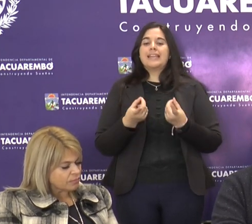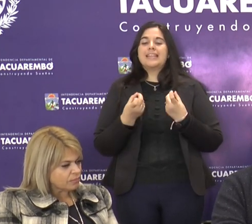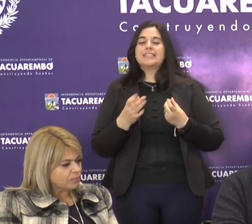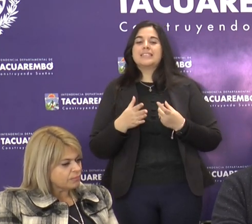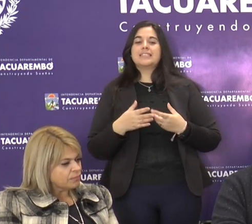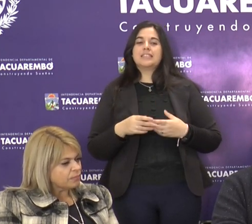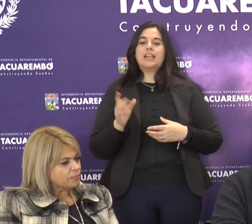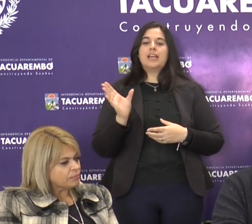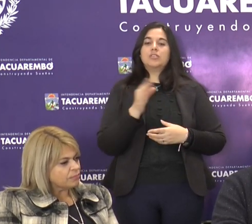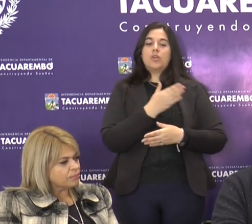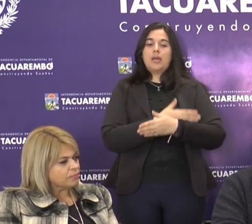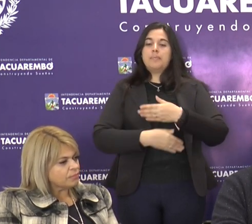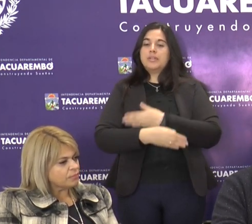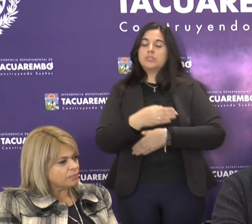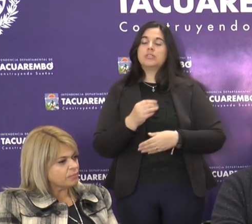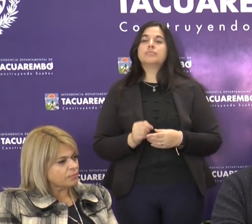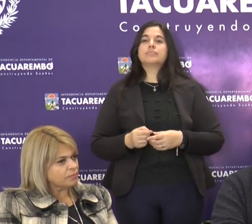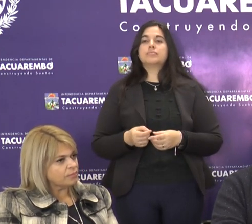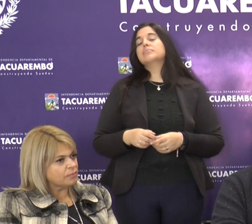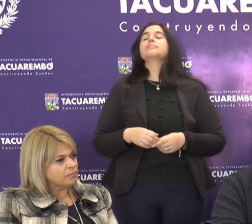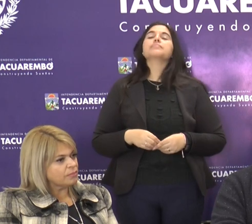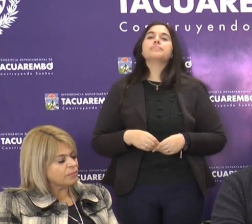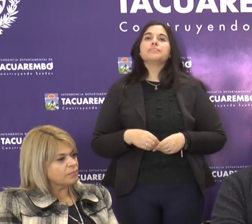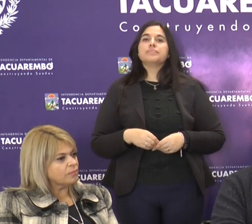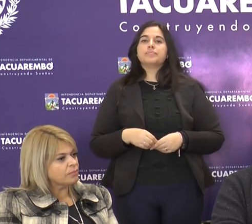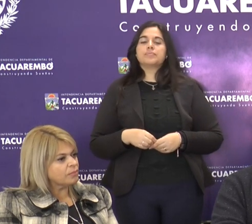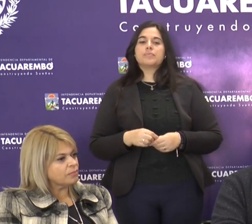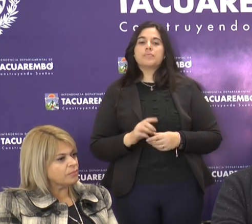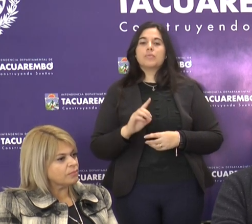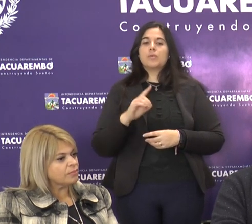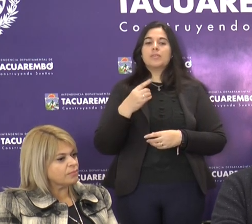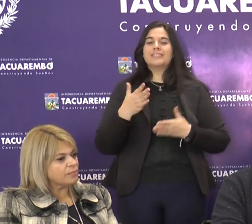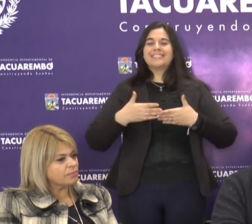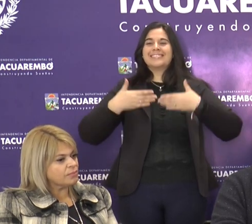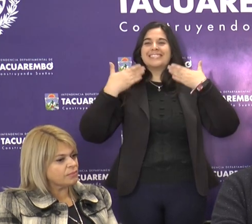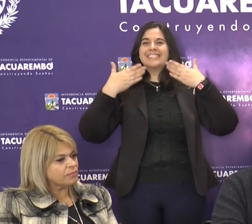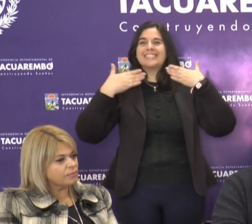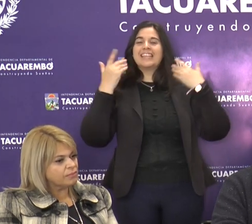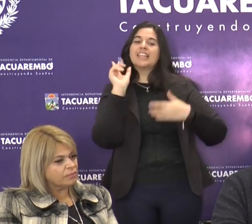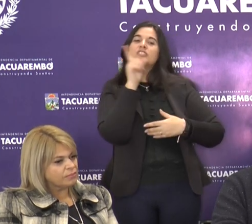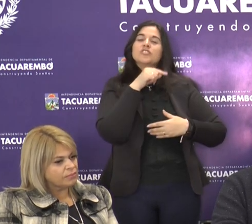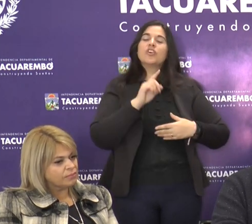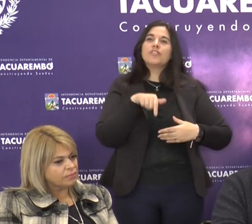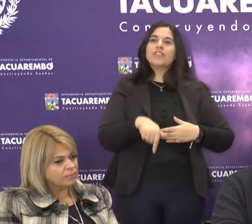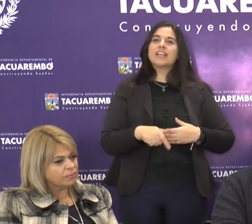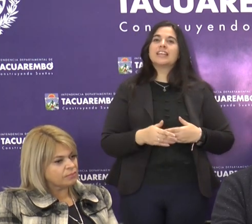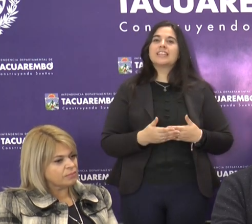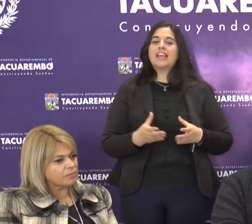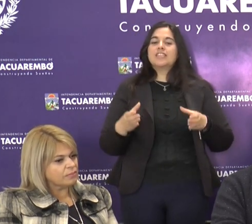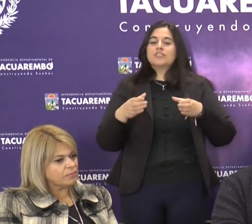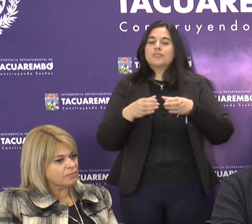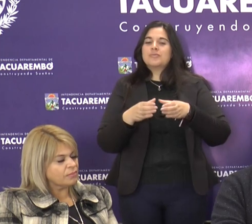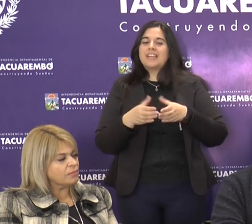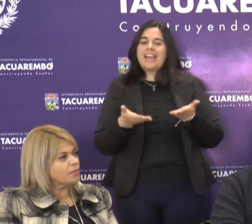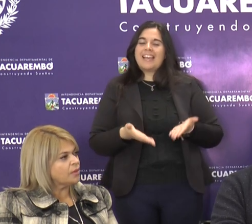de nuestras personas con discapacidad. Así que, por un lado, la alegría de que se concrete este tipo de reuniones,